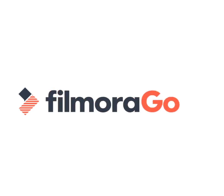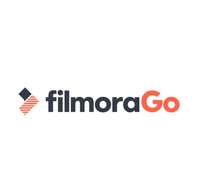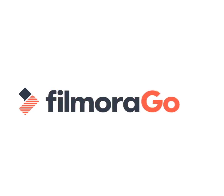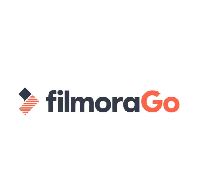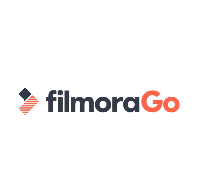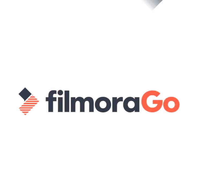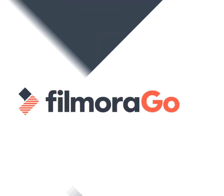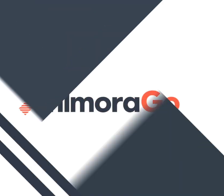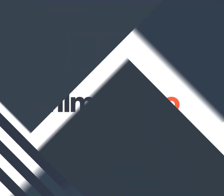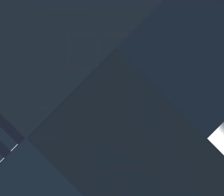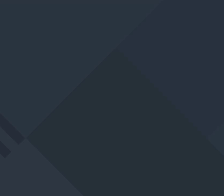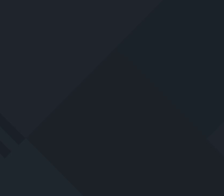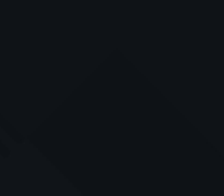Sous-titres par